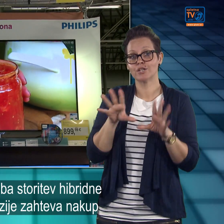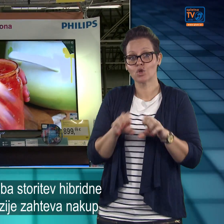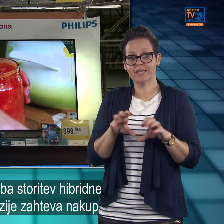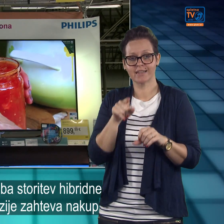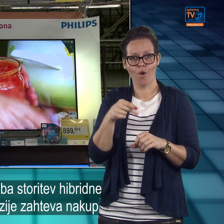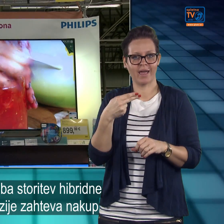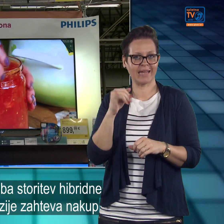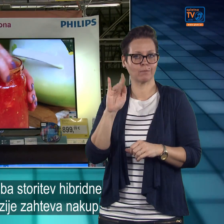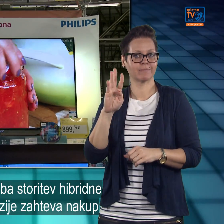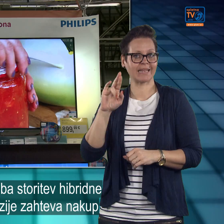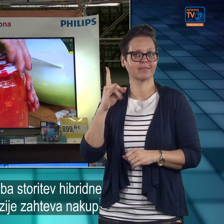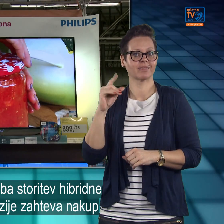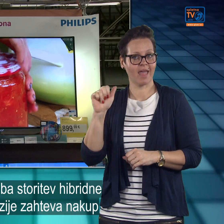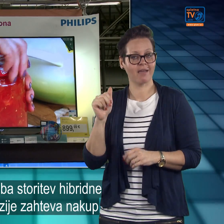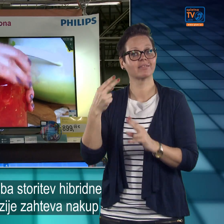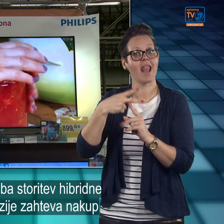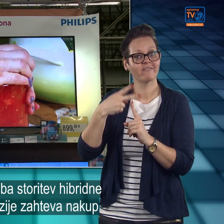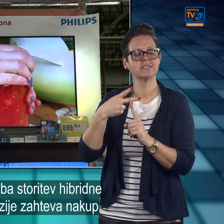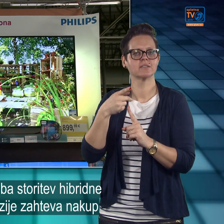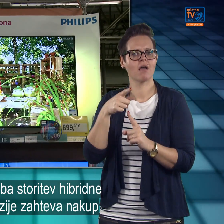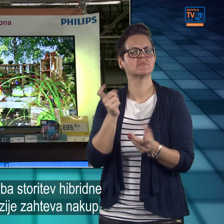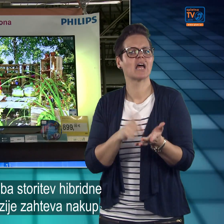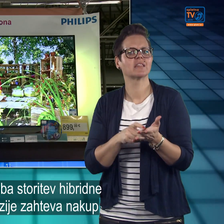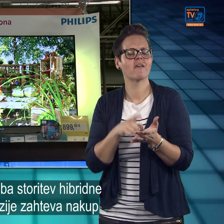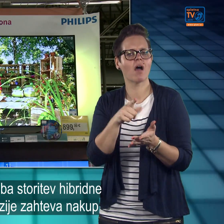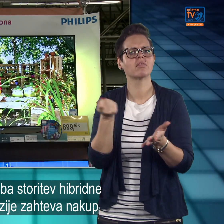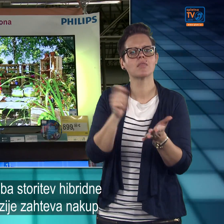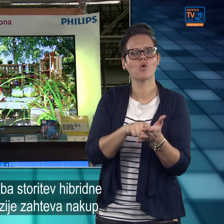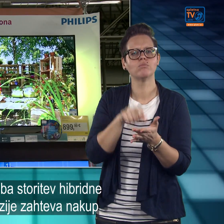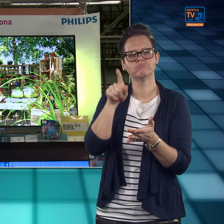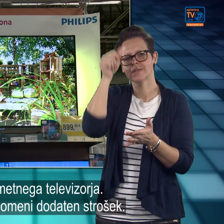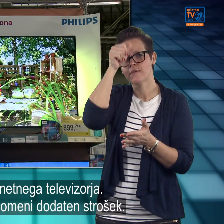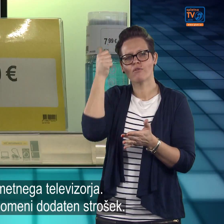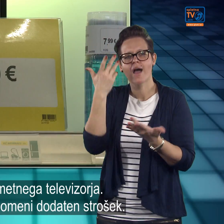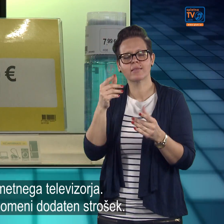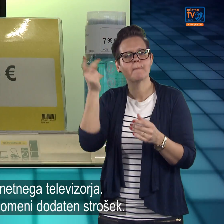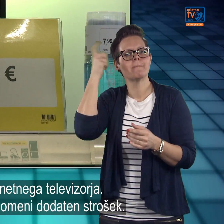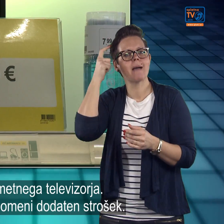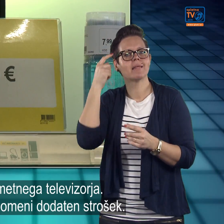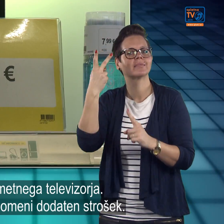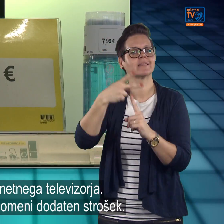Uporaba storitev hibridne televizije zahteva nakup tako imenovanega pametnega televizorja.